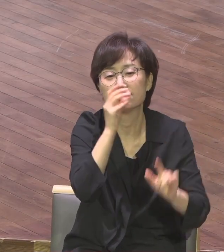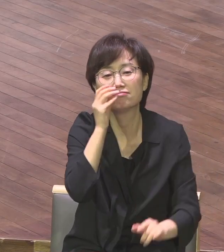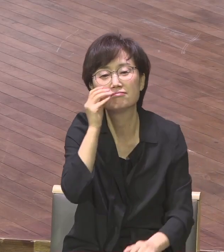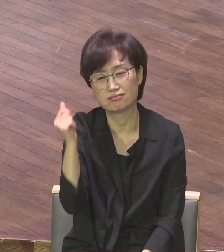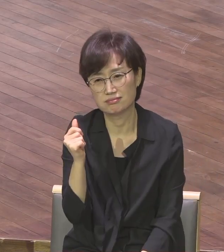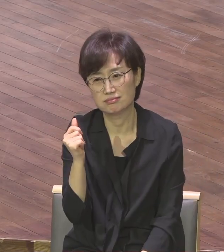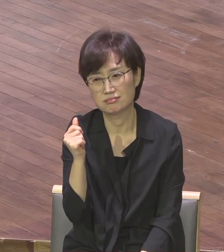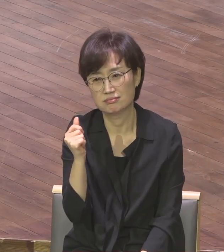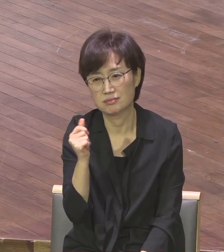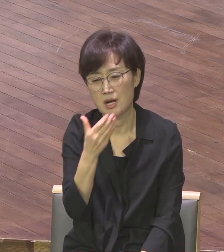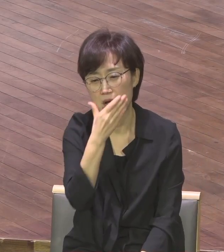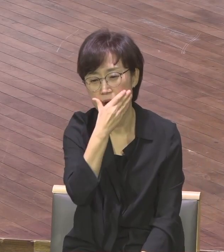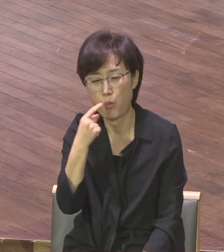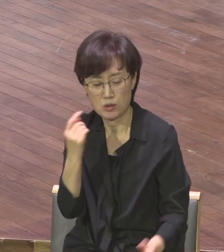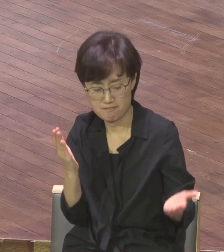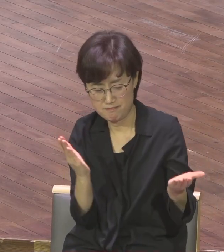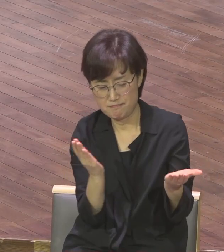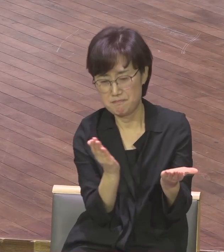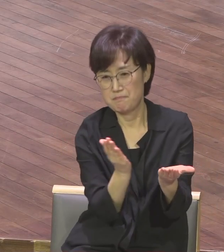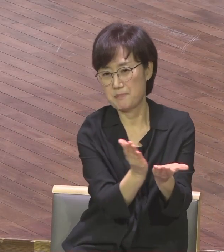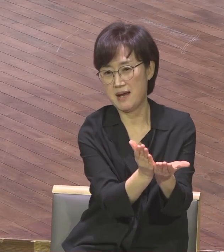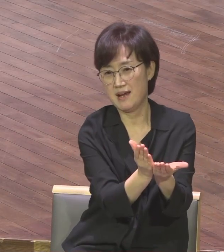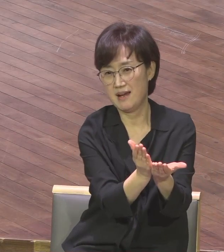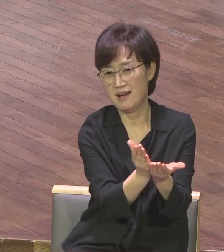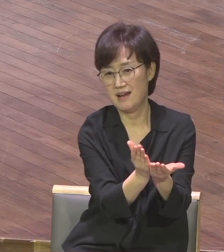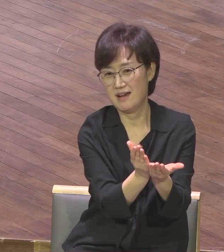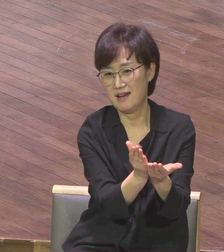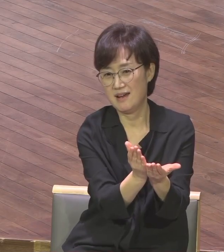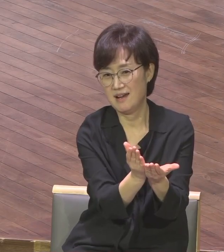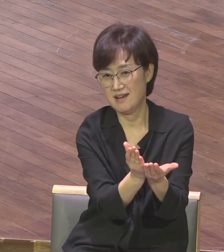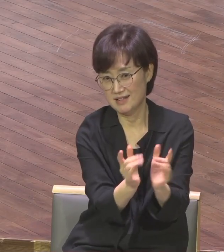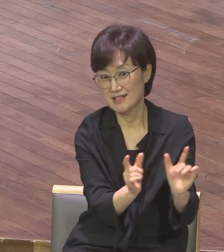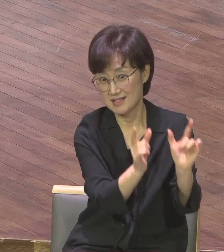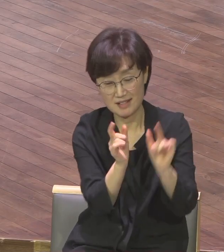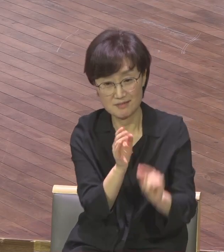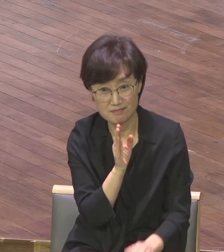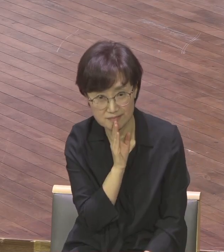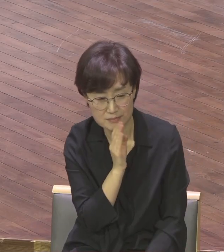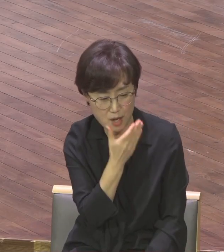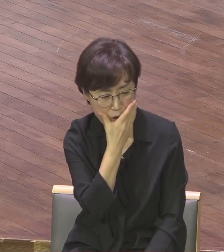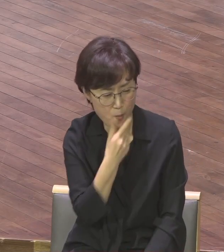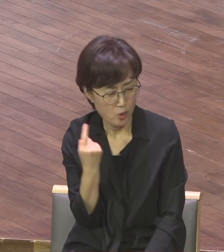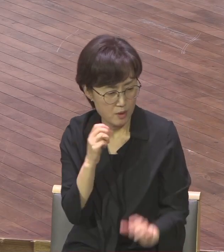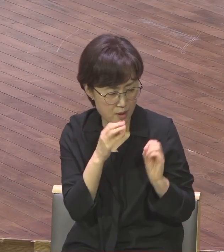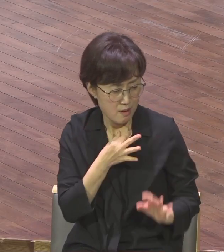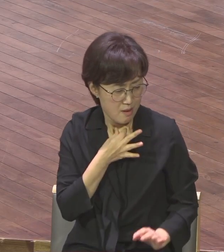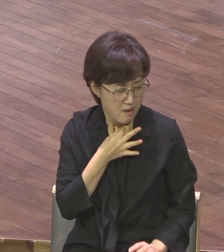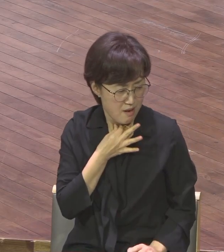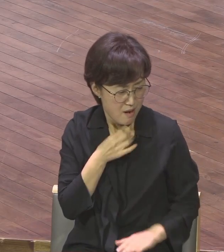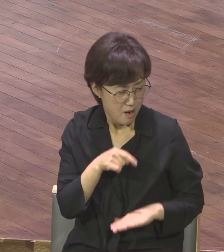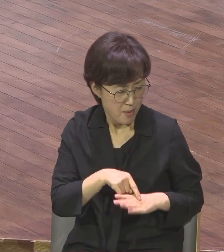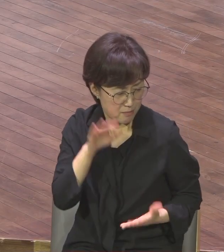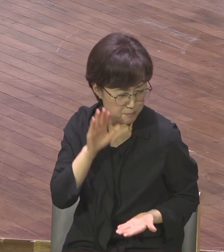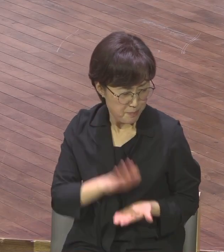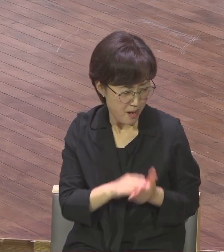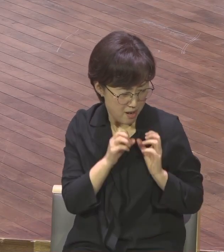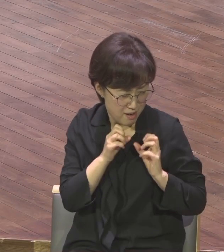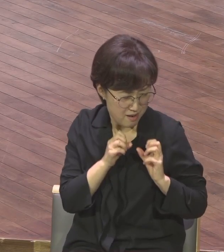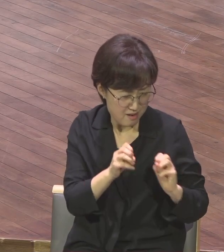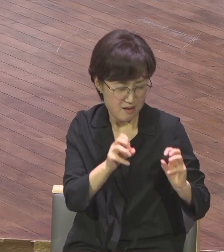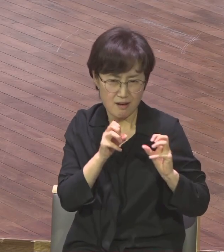바로 복음적 열정을 가진 복음에 이 불타오르는 이러한 삶의